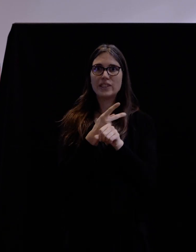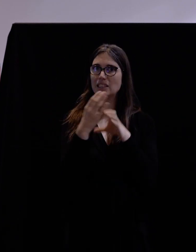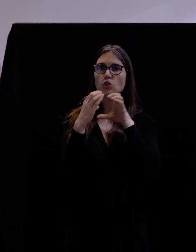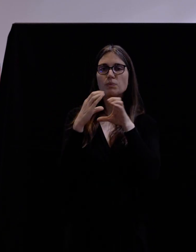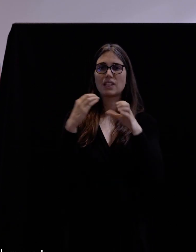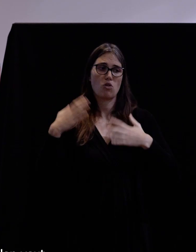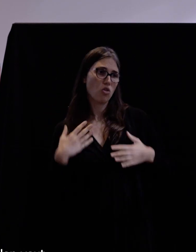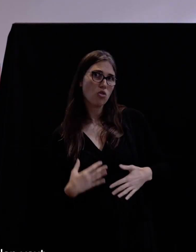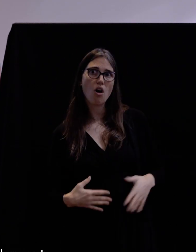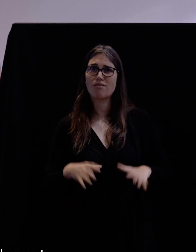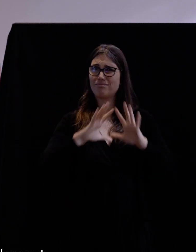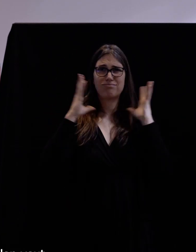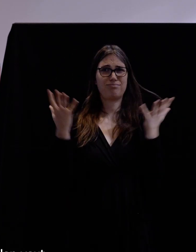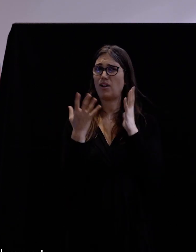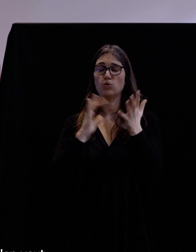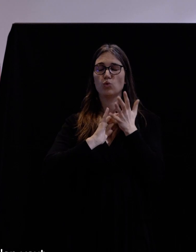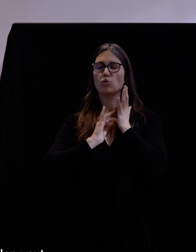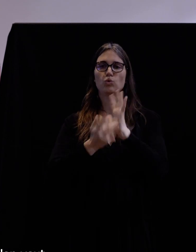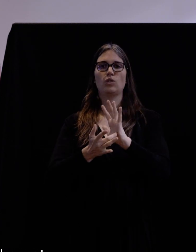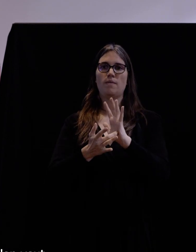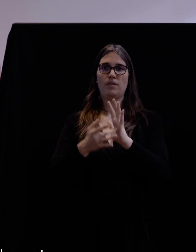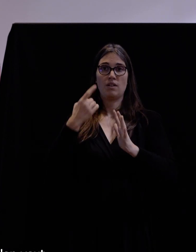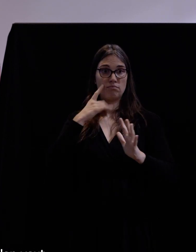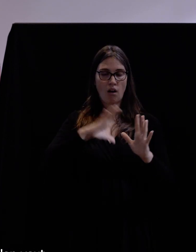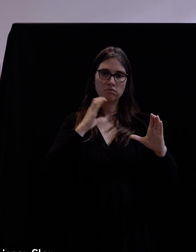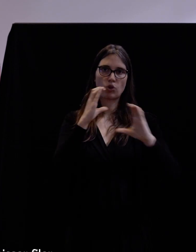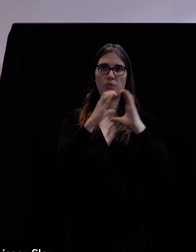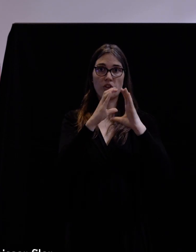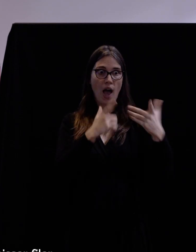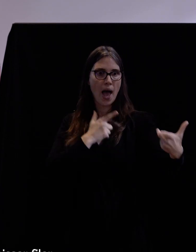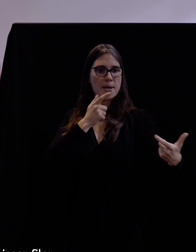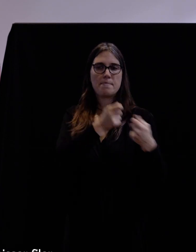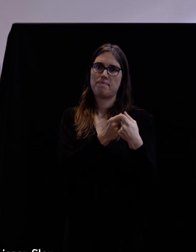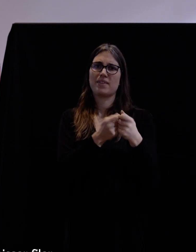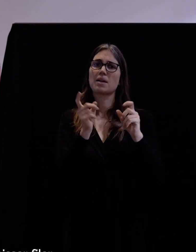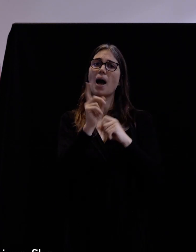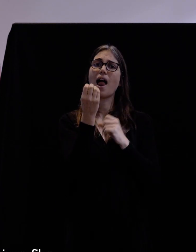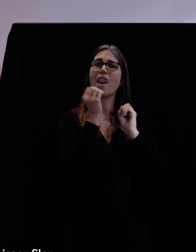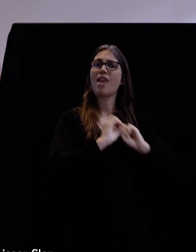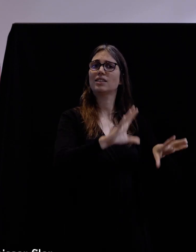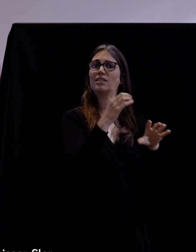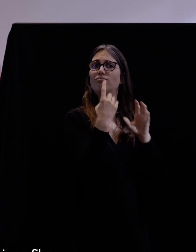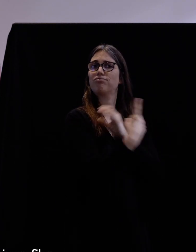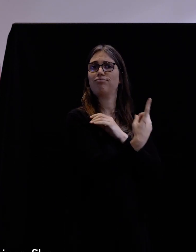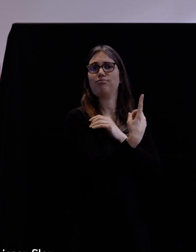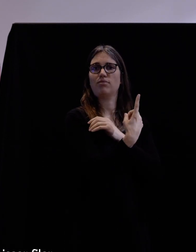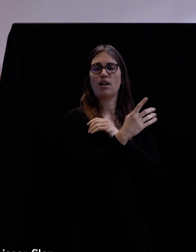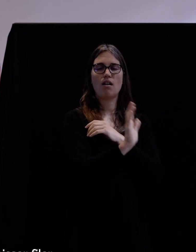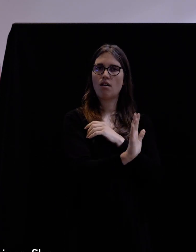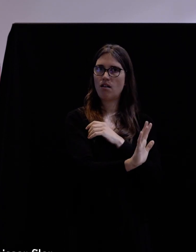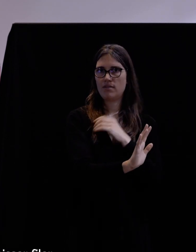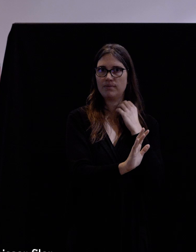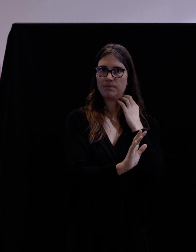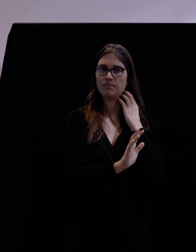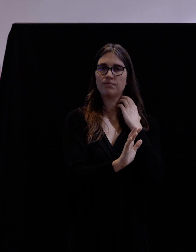du corporel, du tout ce qu'on veut, hein, pour rentrer en communication et ne pas les laisser filer pour ceux qui en ont le